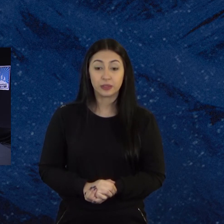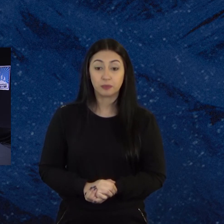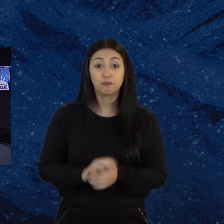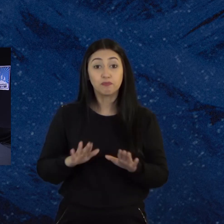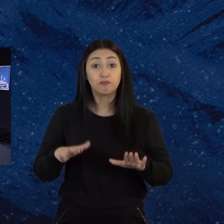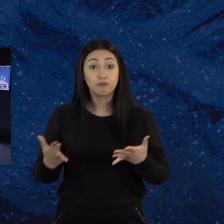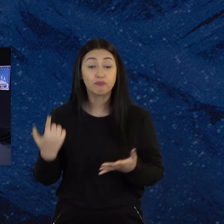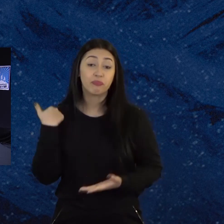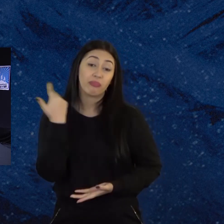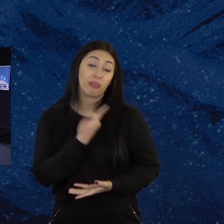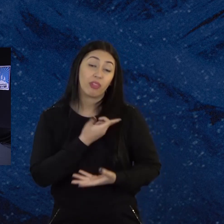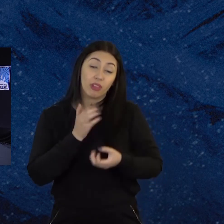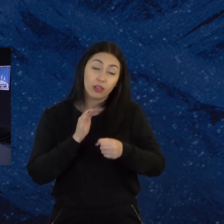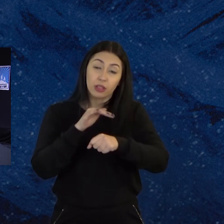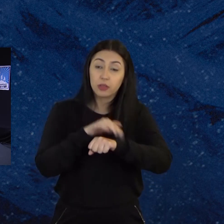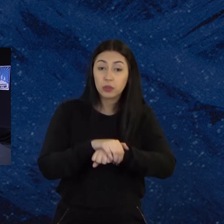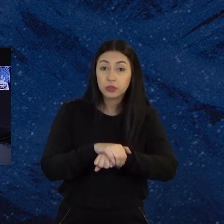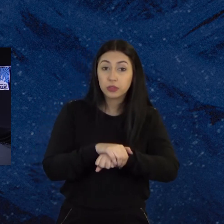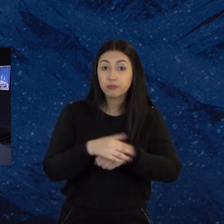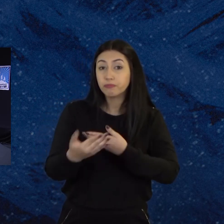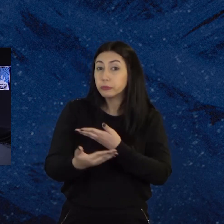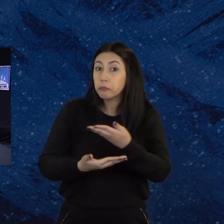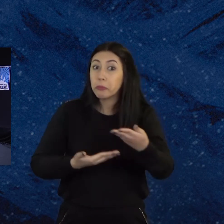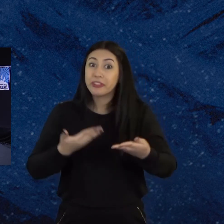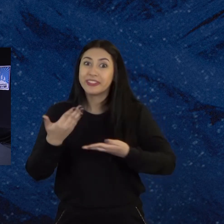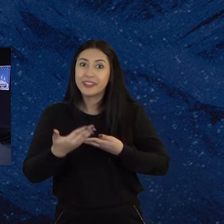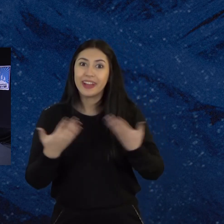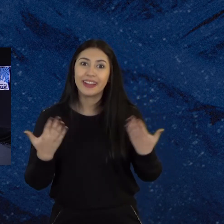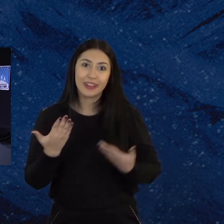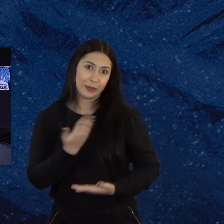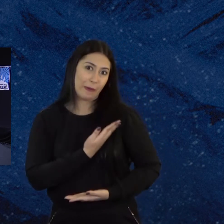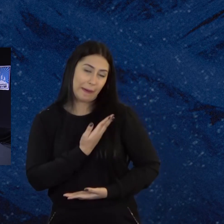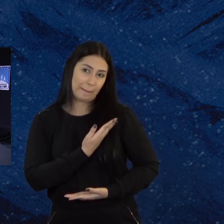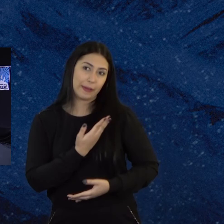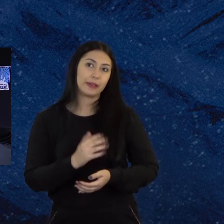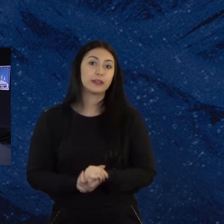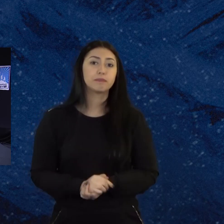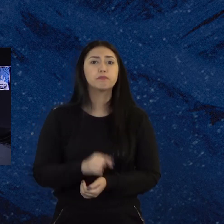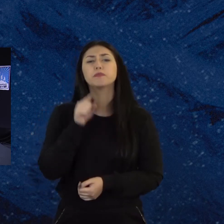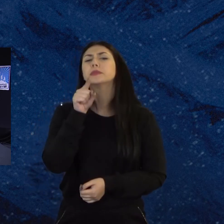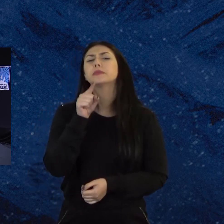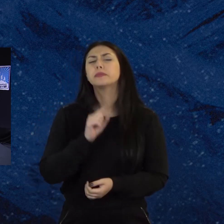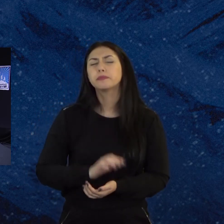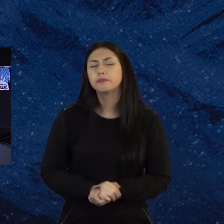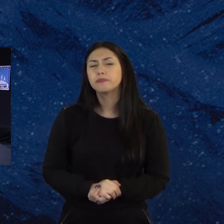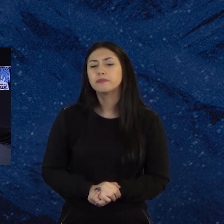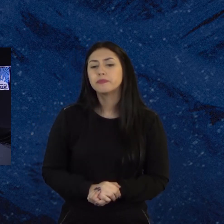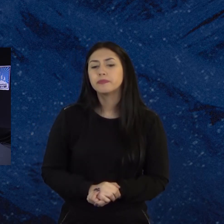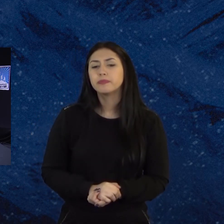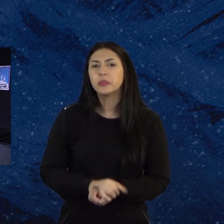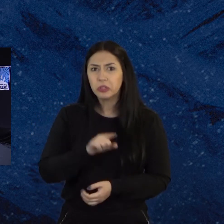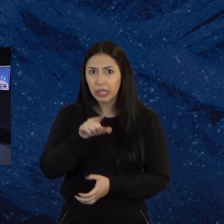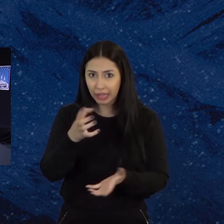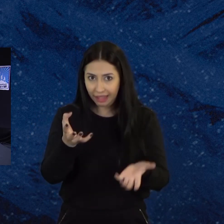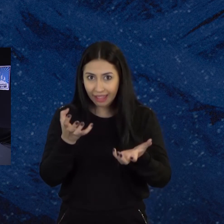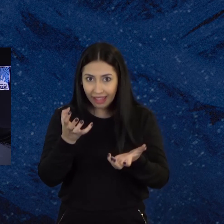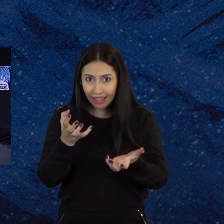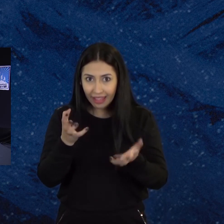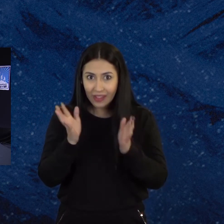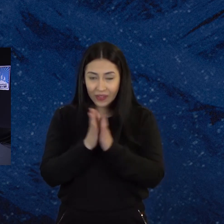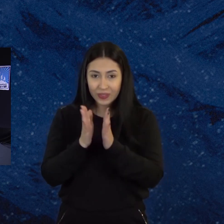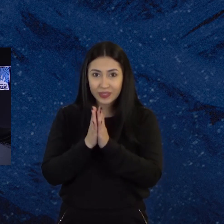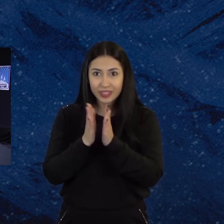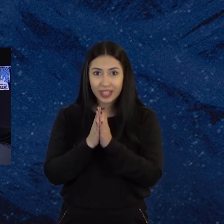Então, nós aqui essa noite compartilhamos com nossos amigos, né? E você? Quer compartilhar? Quer orar